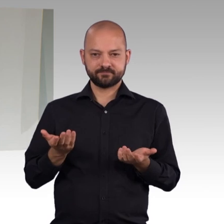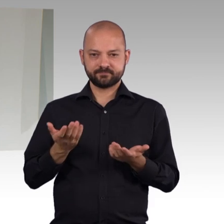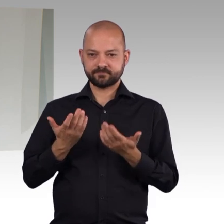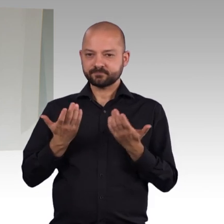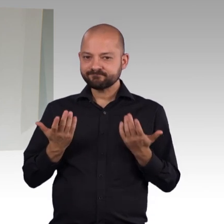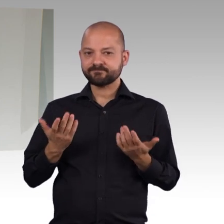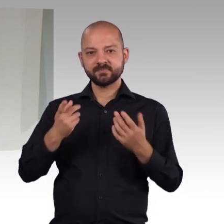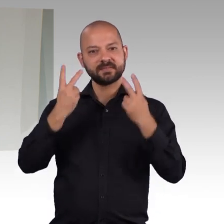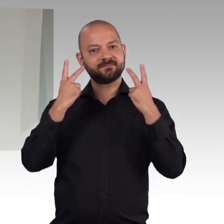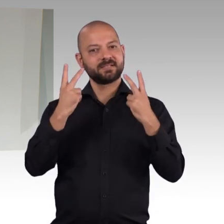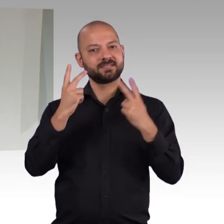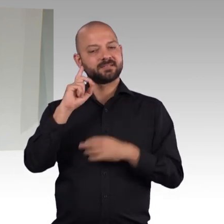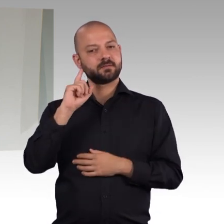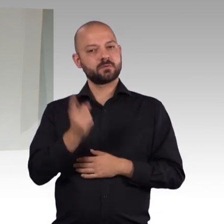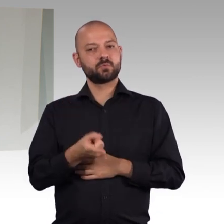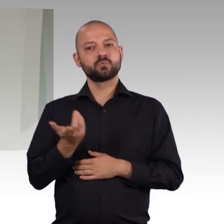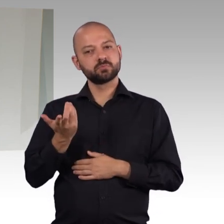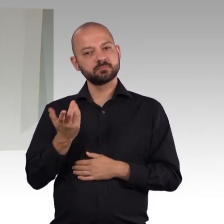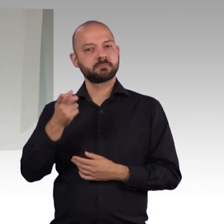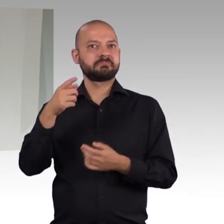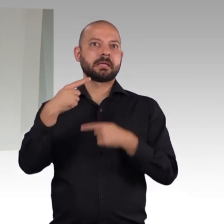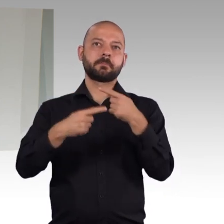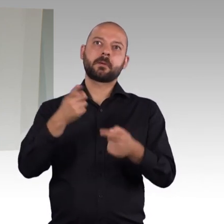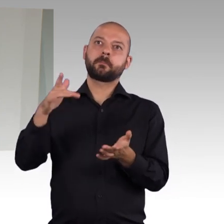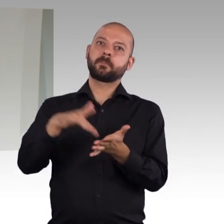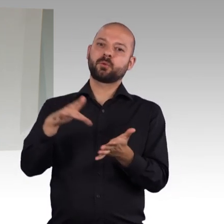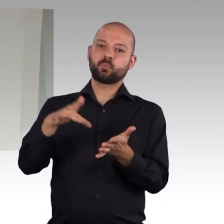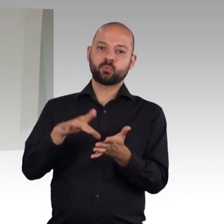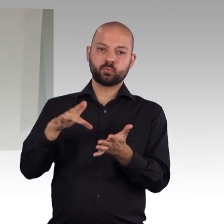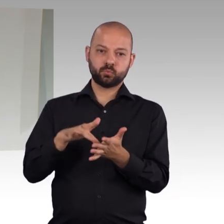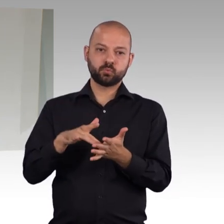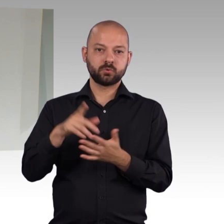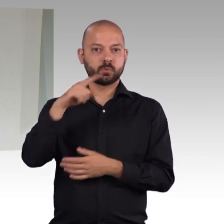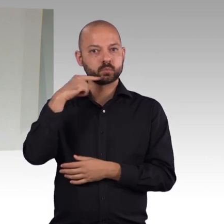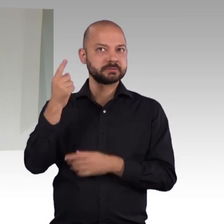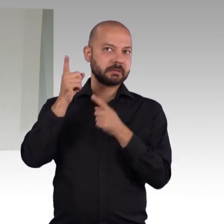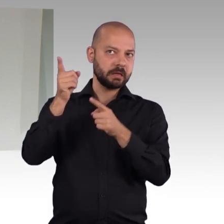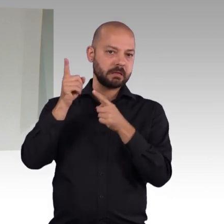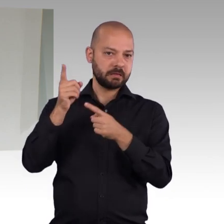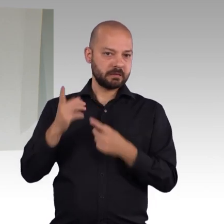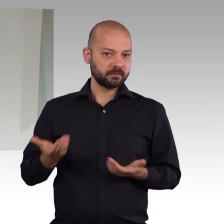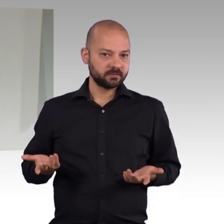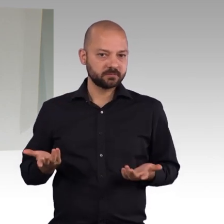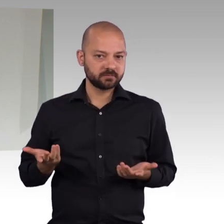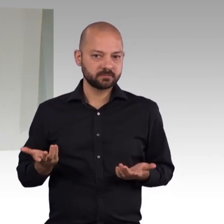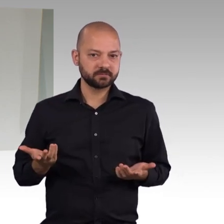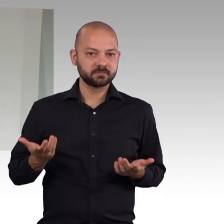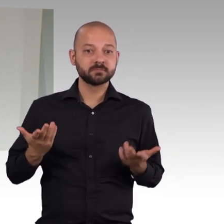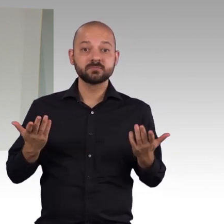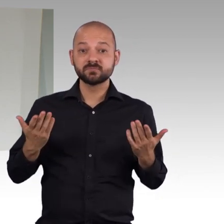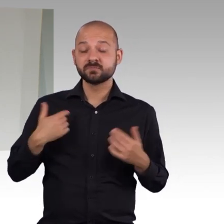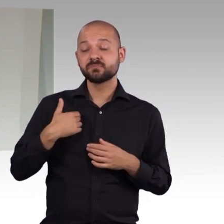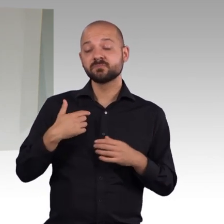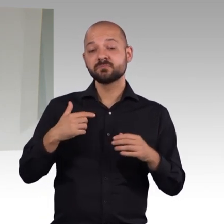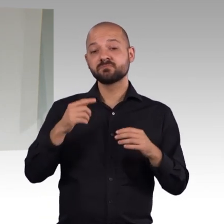Aber ich will darauf hinweisen, dass die NATO-Mitgliedstaaten über einen Etat von 1.000 Milliarden, über ein Militärbudget